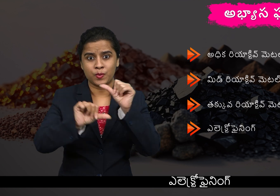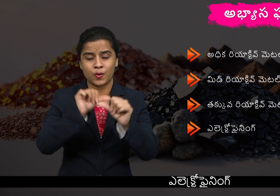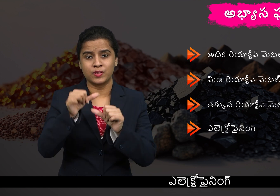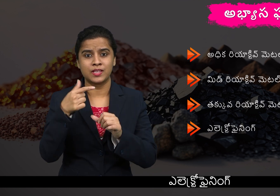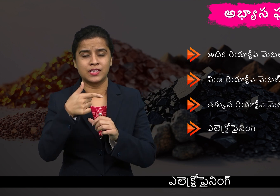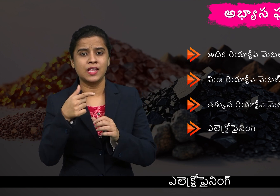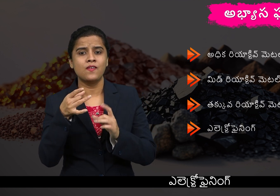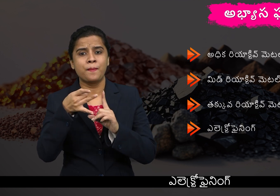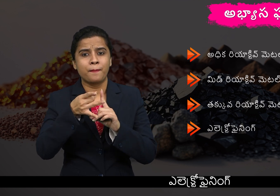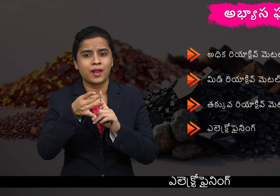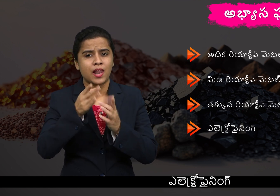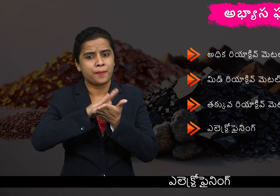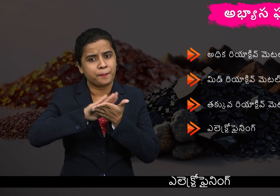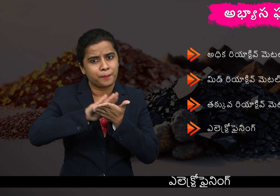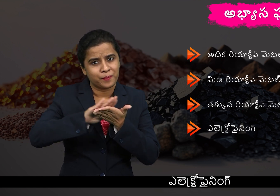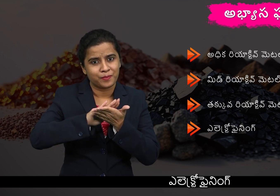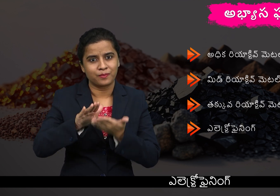ఎలక్ట్రోఫైనింగ్,